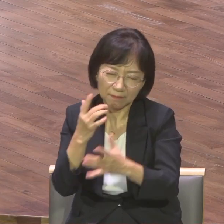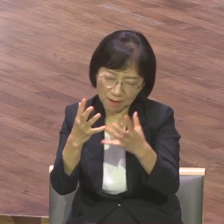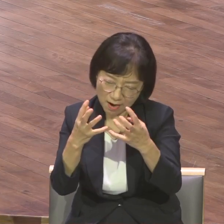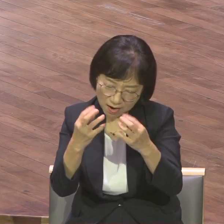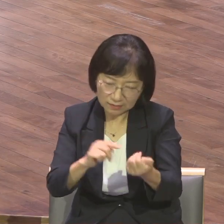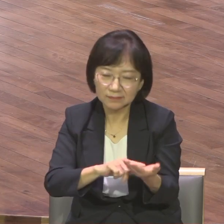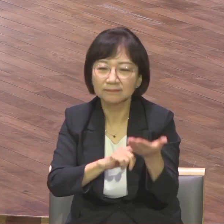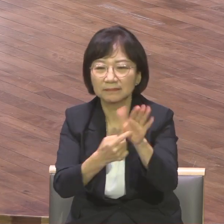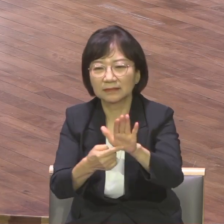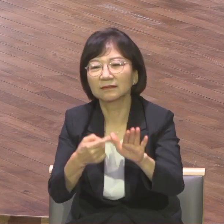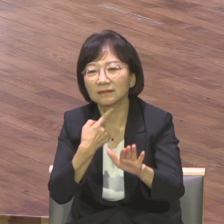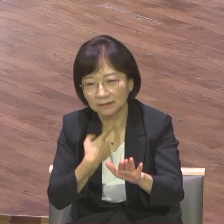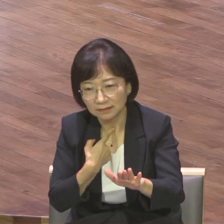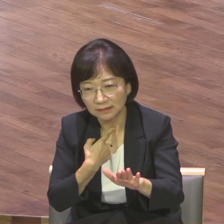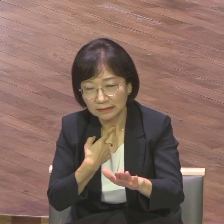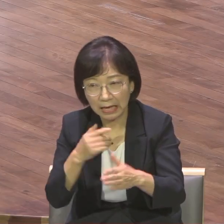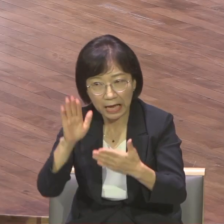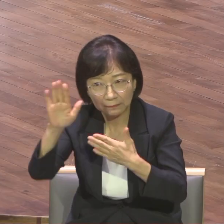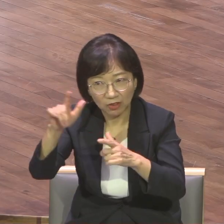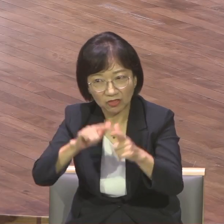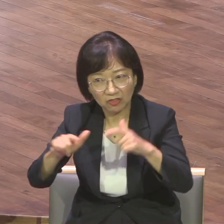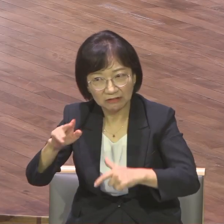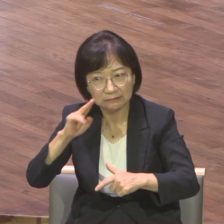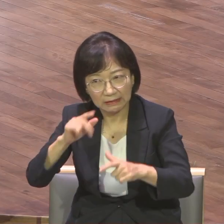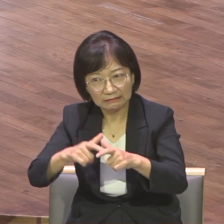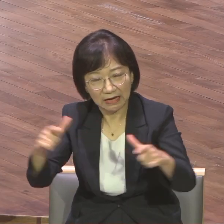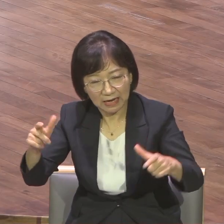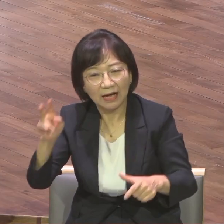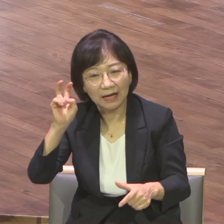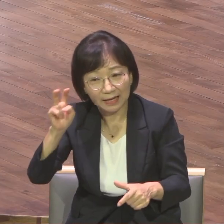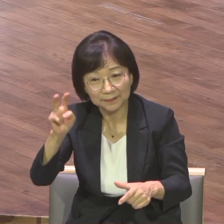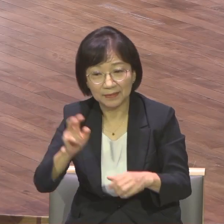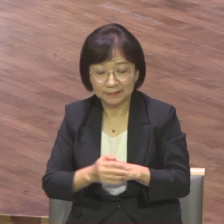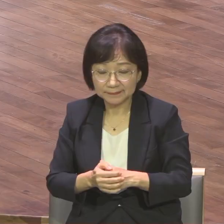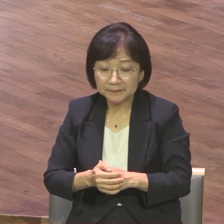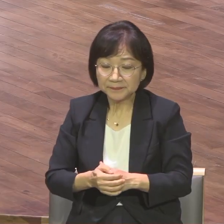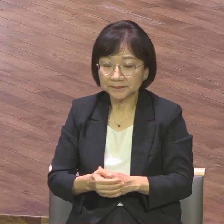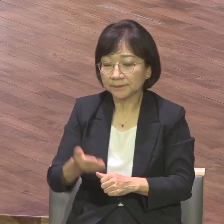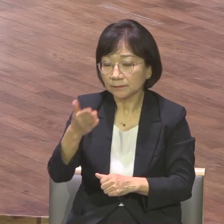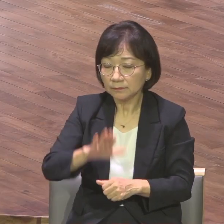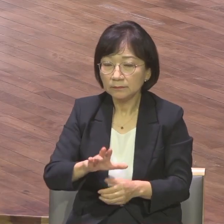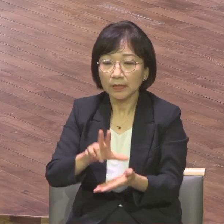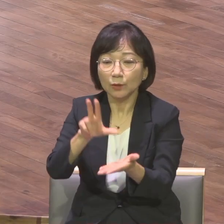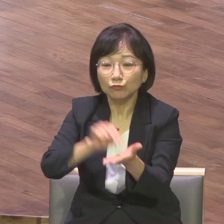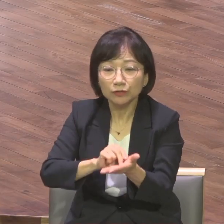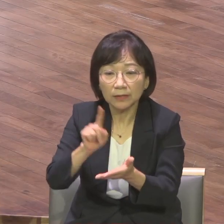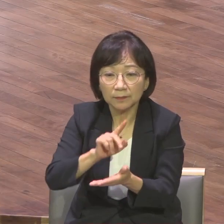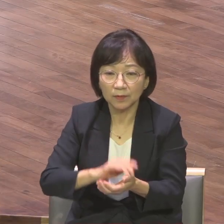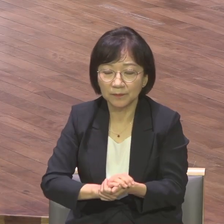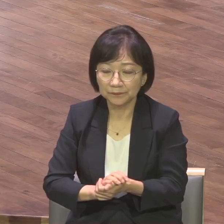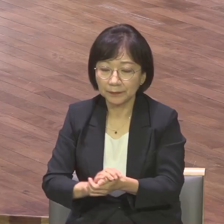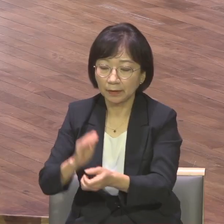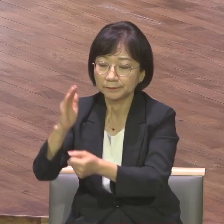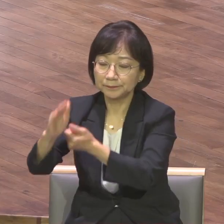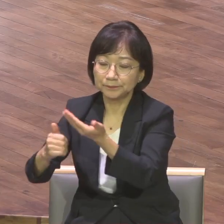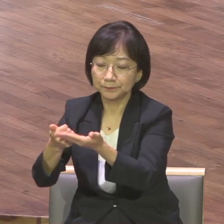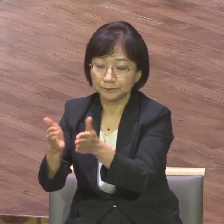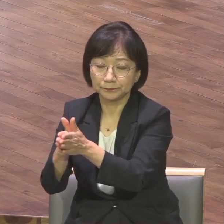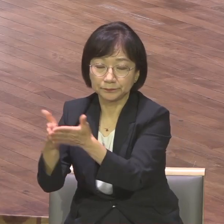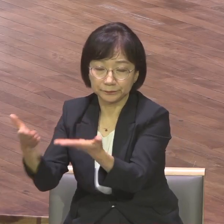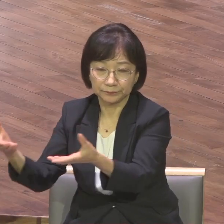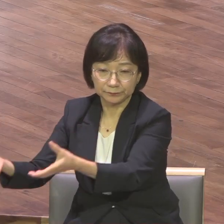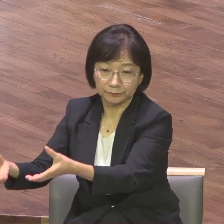중요한 것은요, 이들도 성경, 우리가 가진 성경 가지고 속인다는 거예요. 성경이요, 똑같은